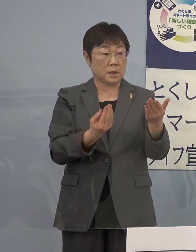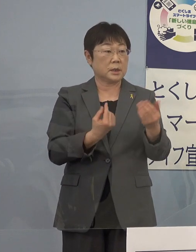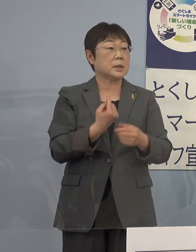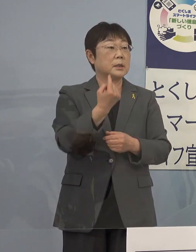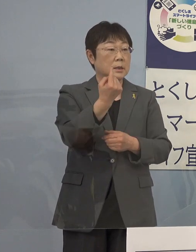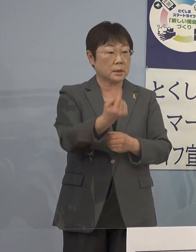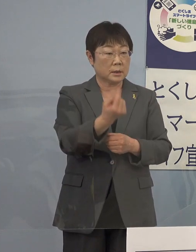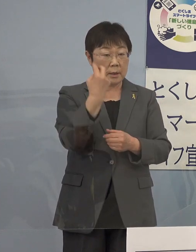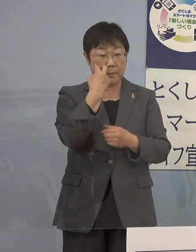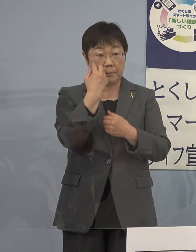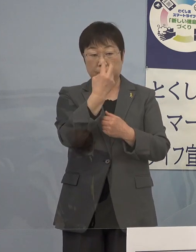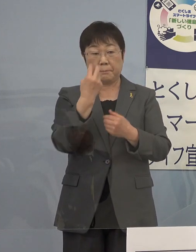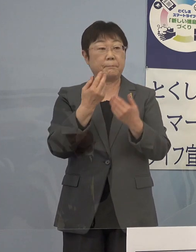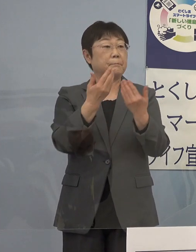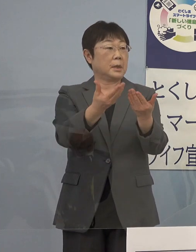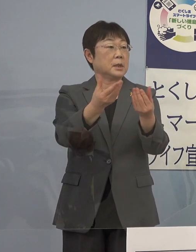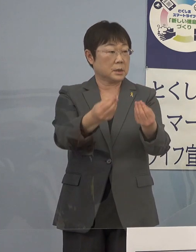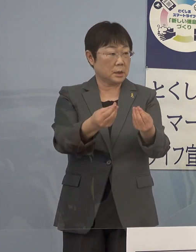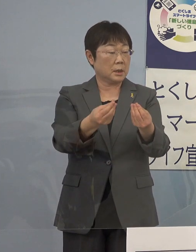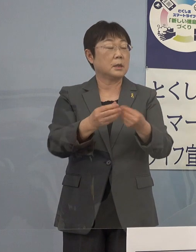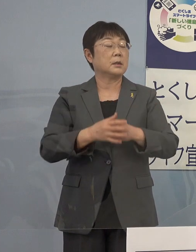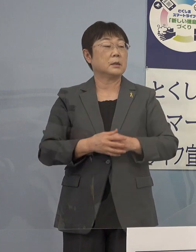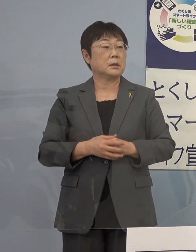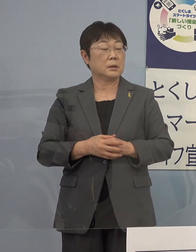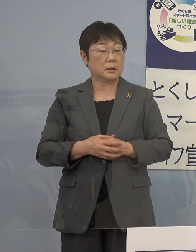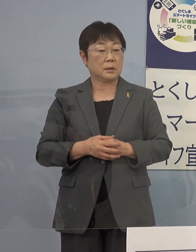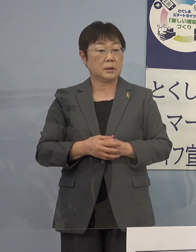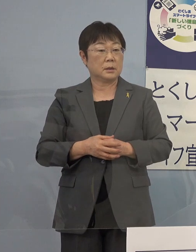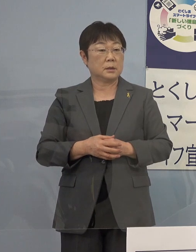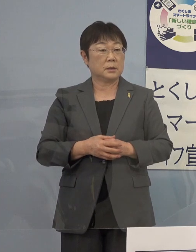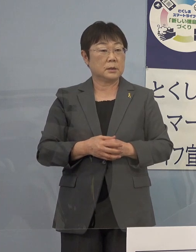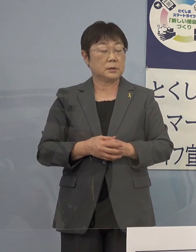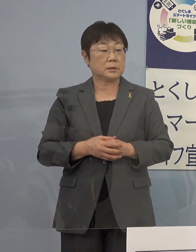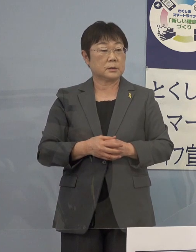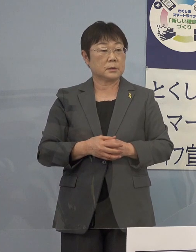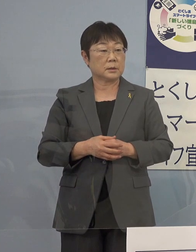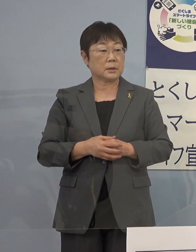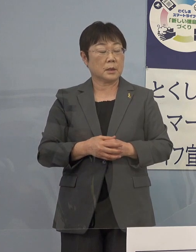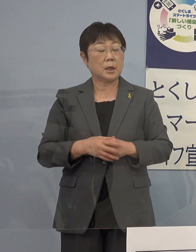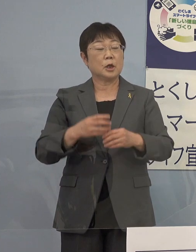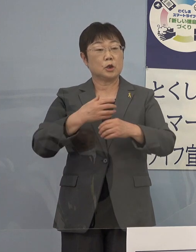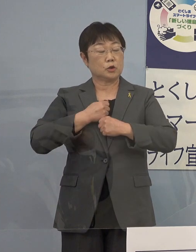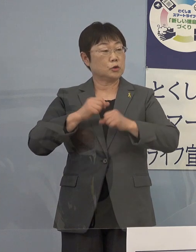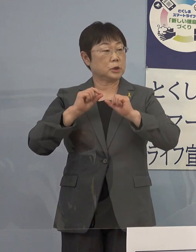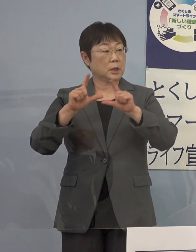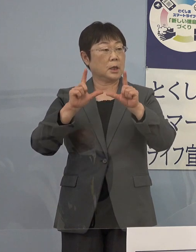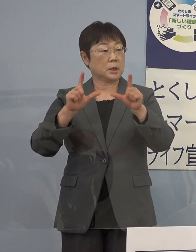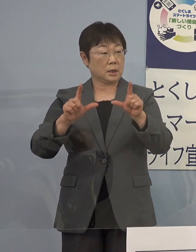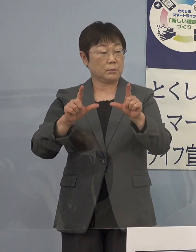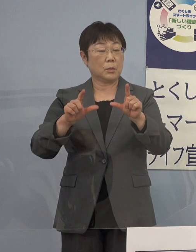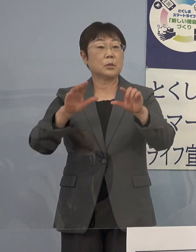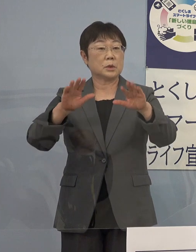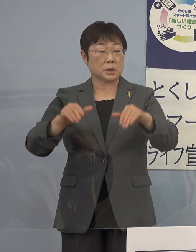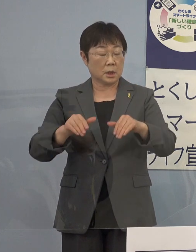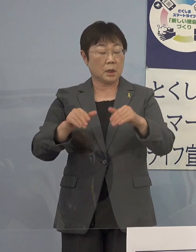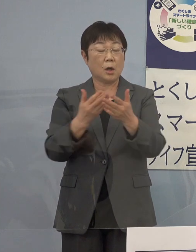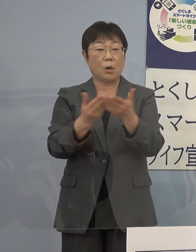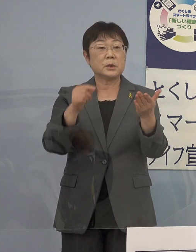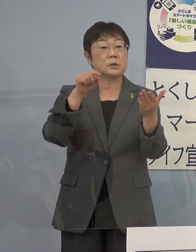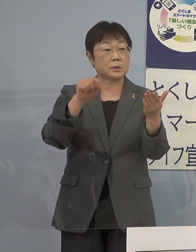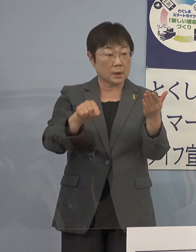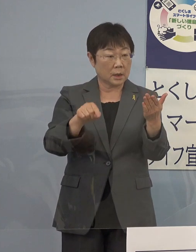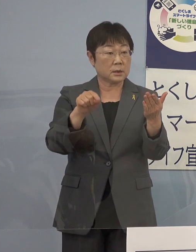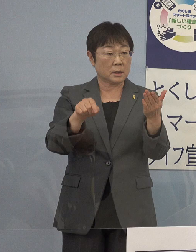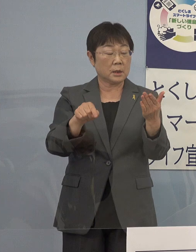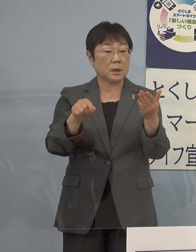邪魔させていただいて、これで2件ですけどね、やはり注意喚起させていただいているのと、ただお店の中でどういう